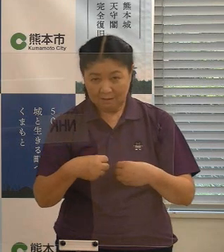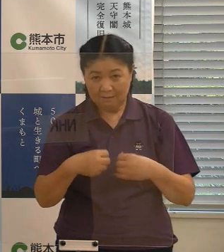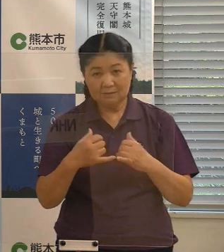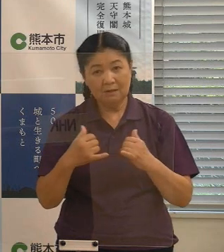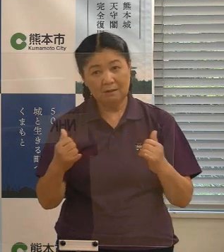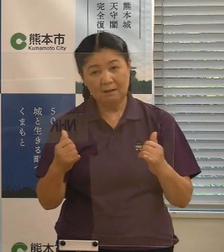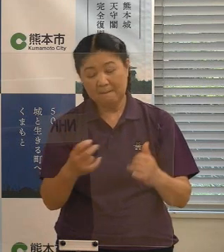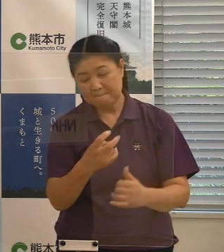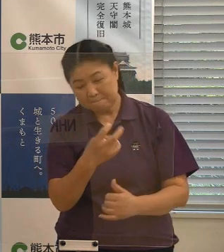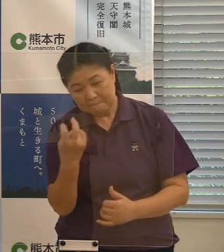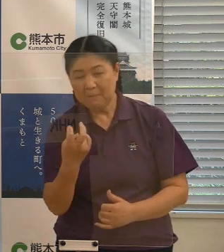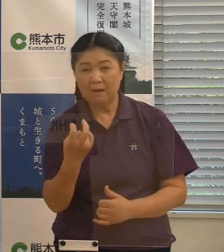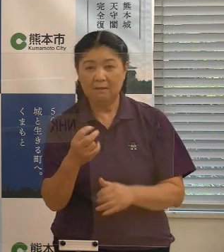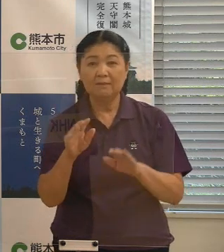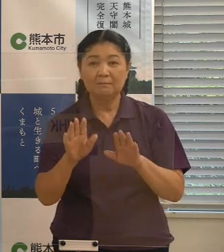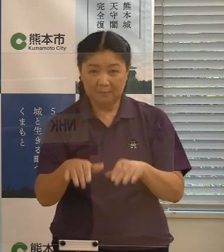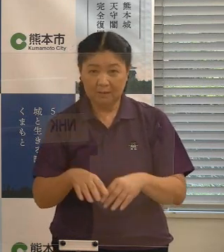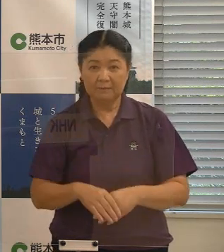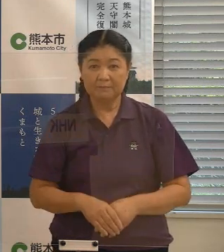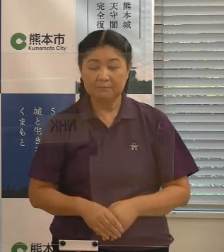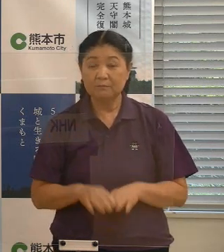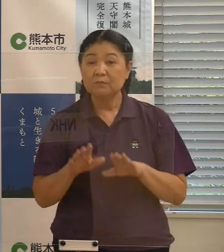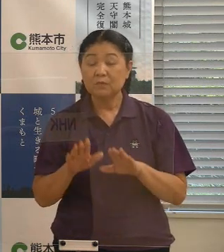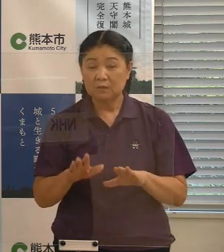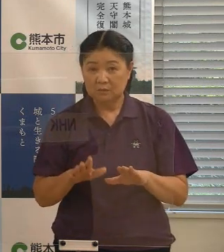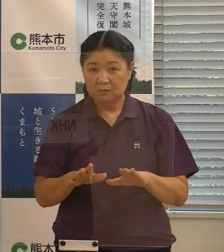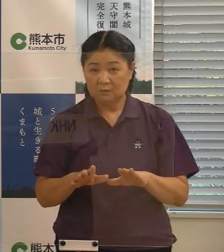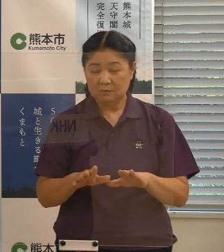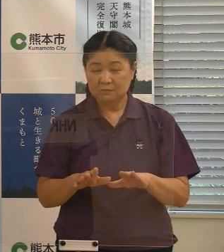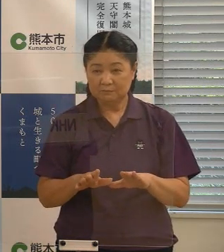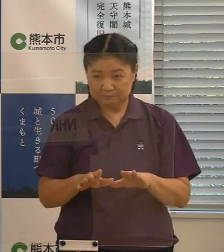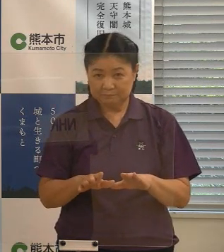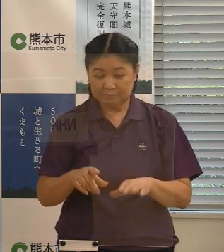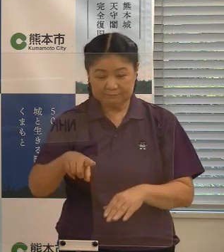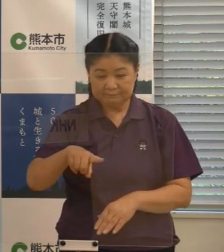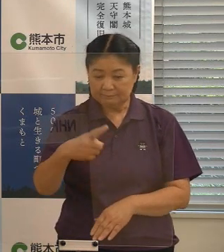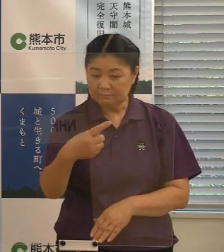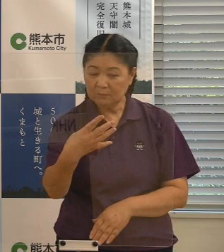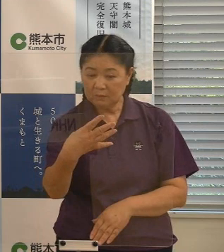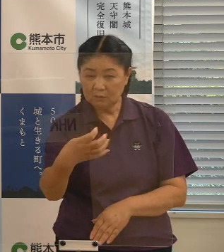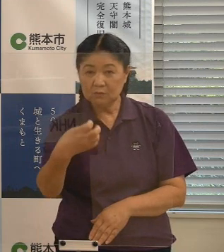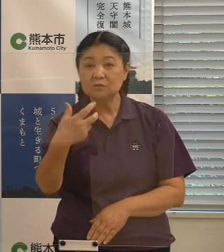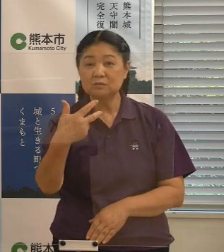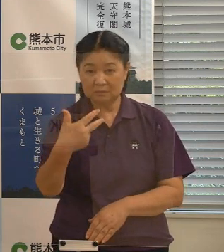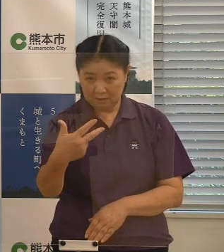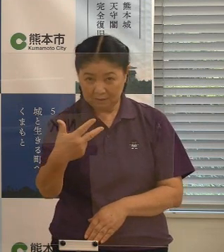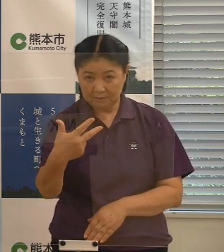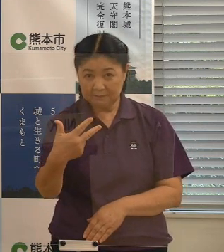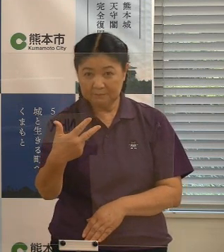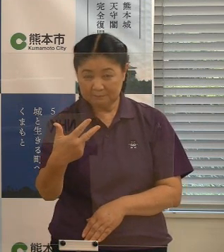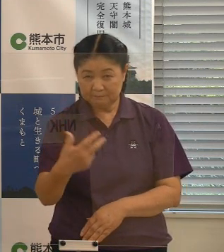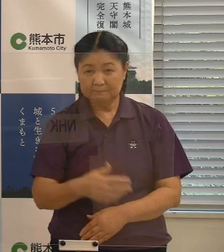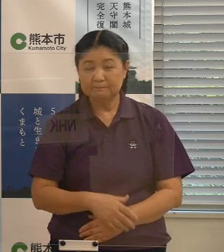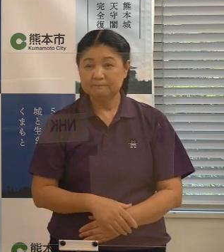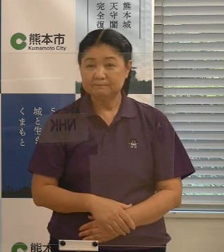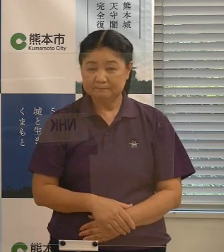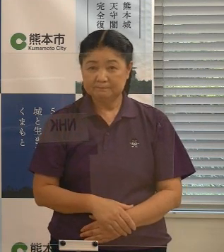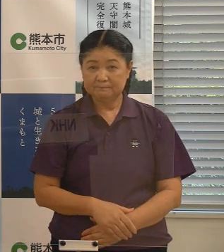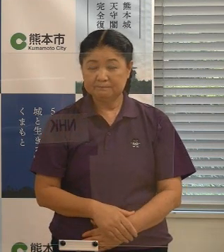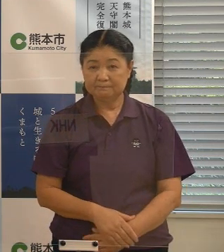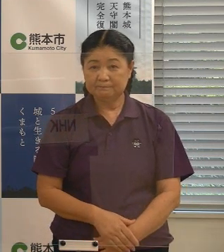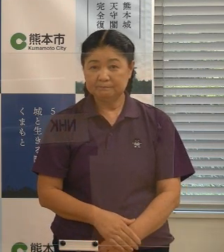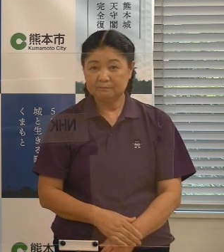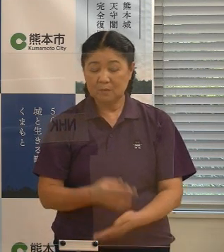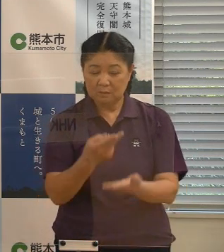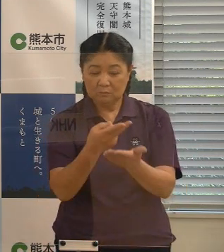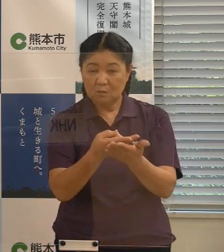感染者が確認をされたところです。本日の新規感染者147名ということになります。また